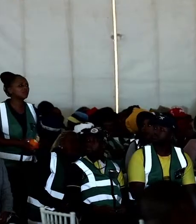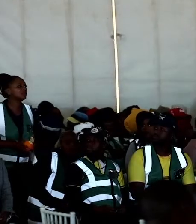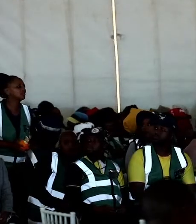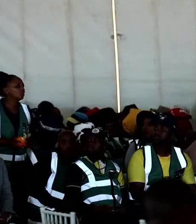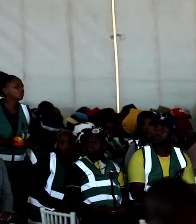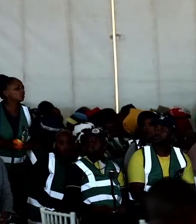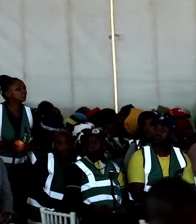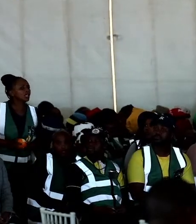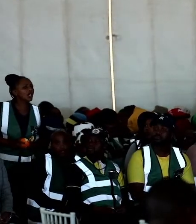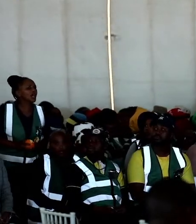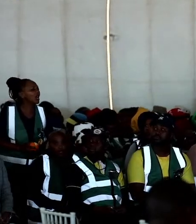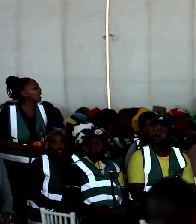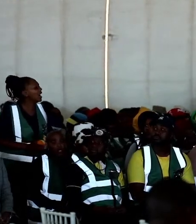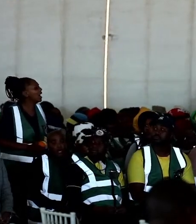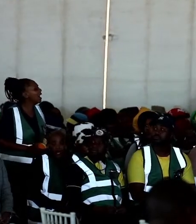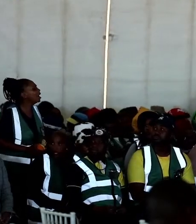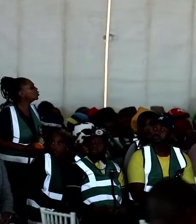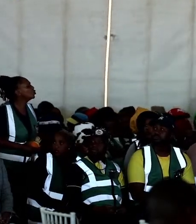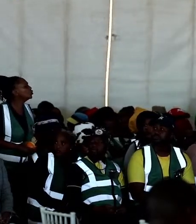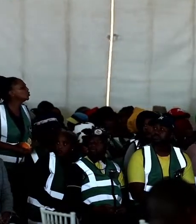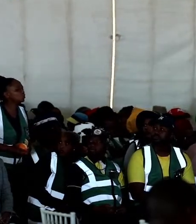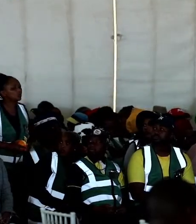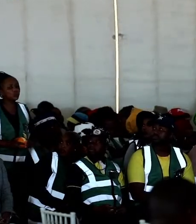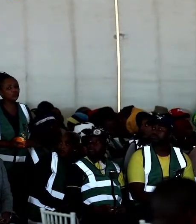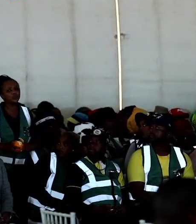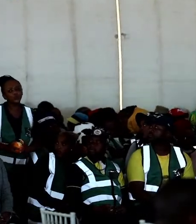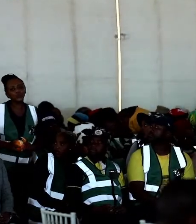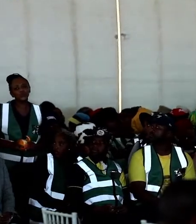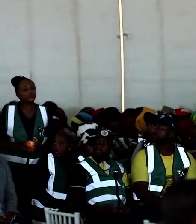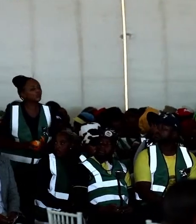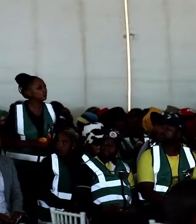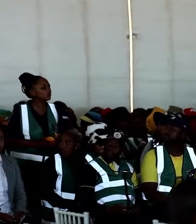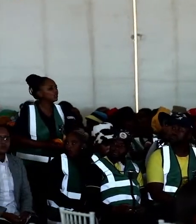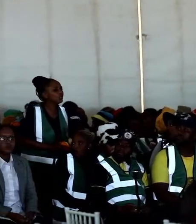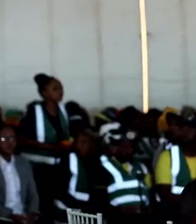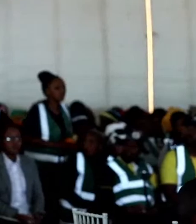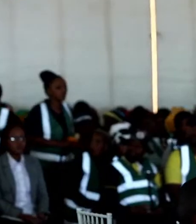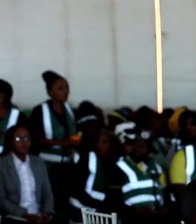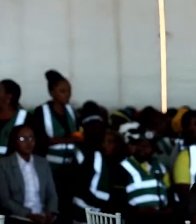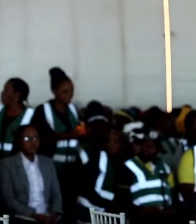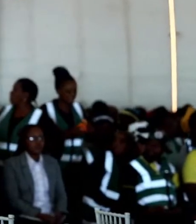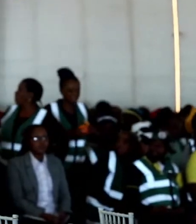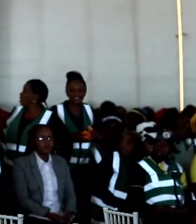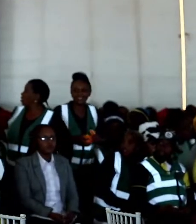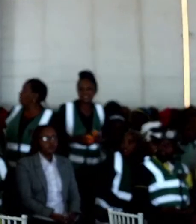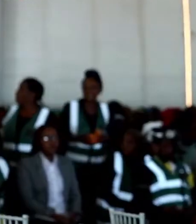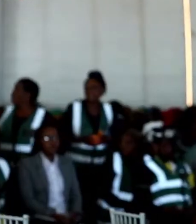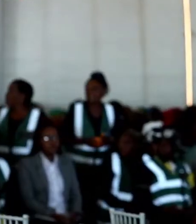Oh,